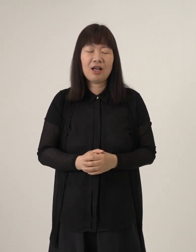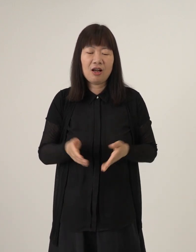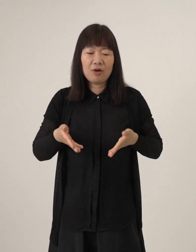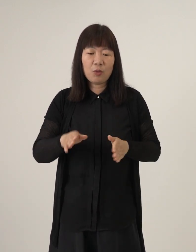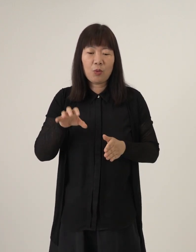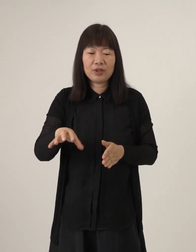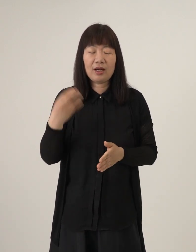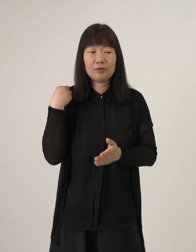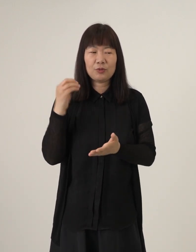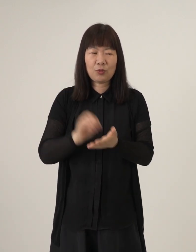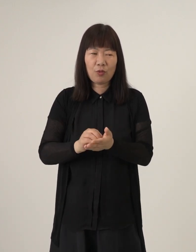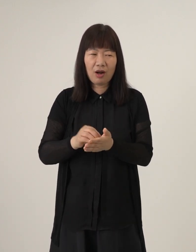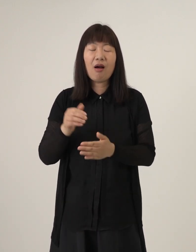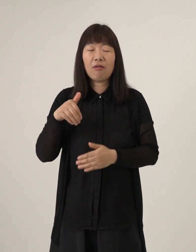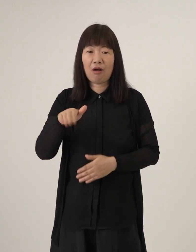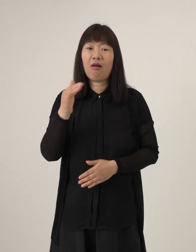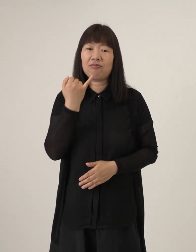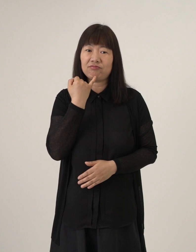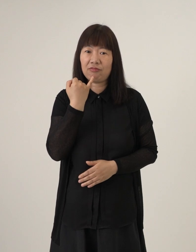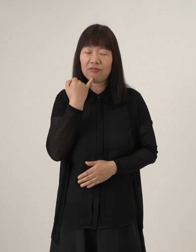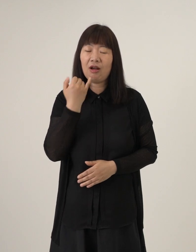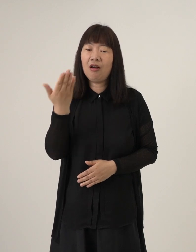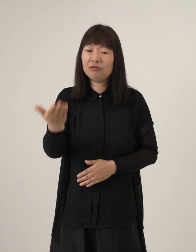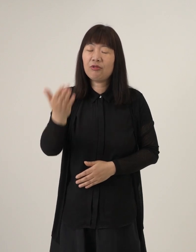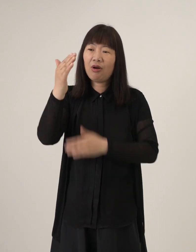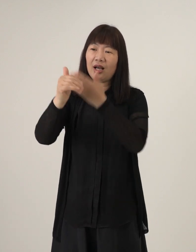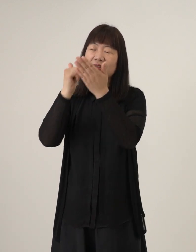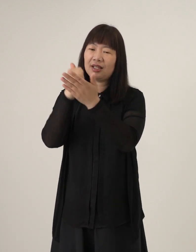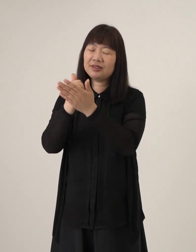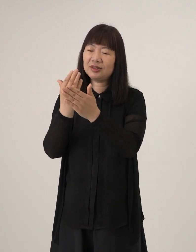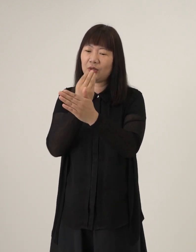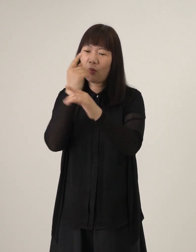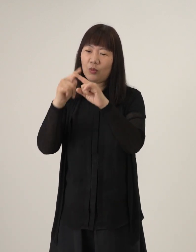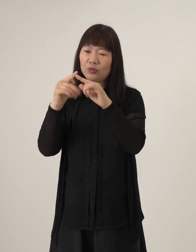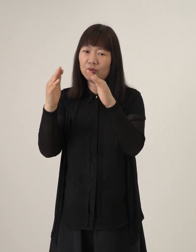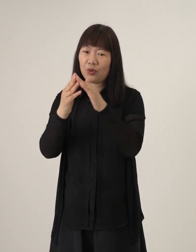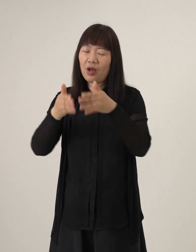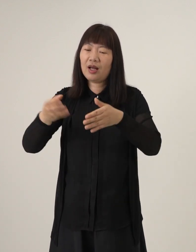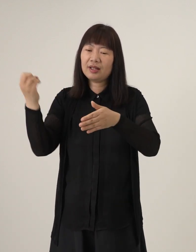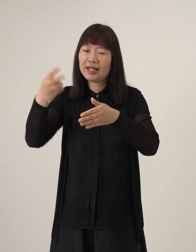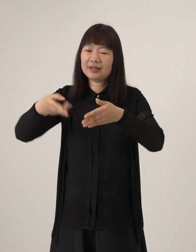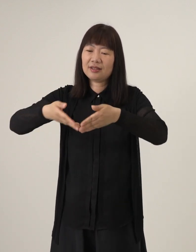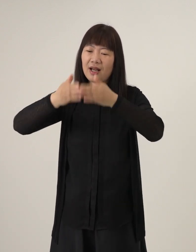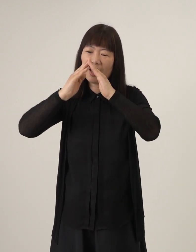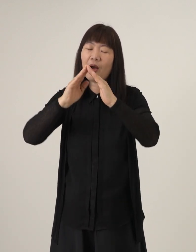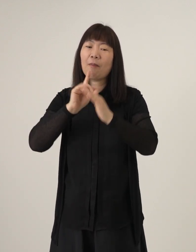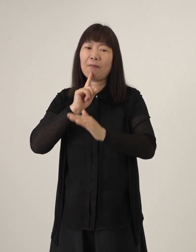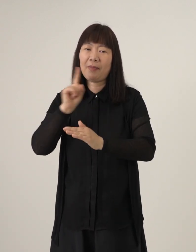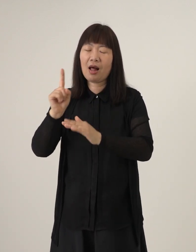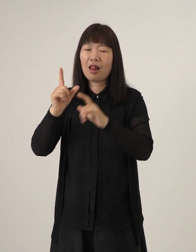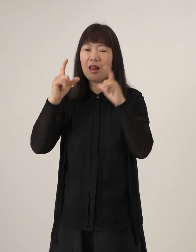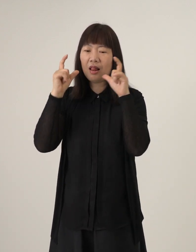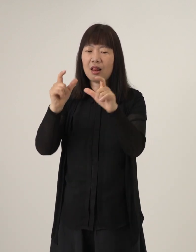고향으로 돌아가서 너희 하나님 성전을 재건해라. 이 공포를